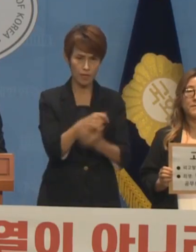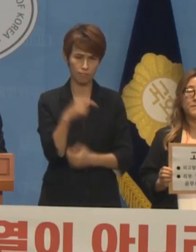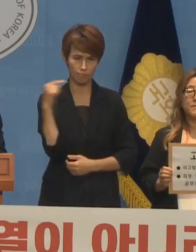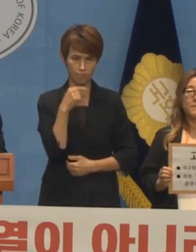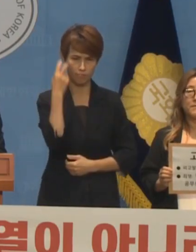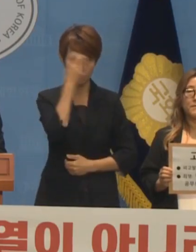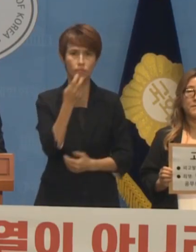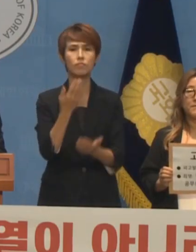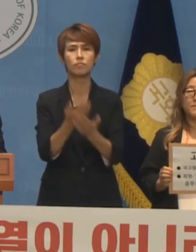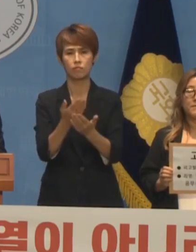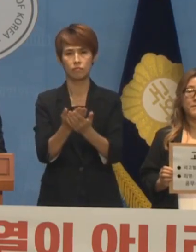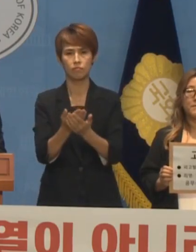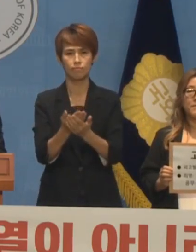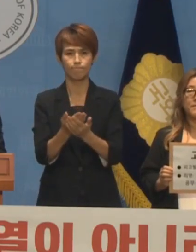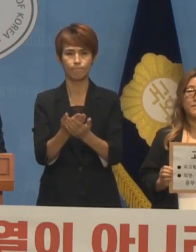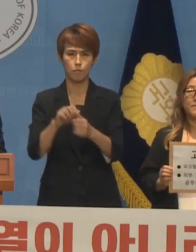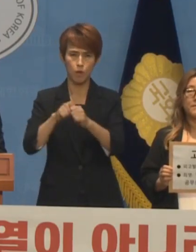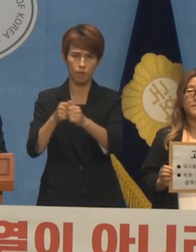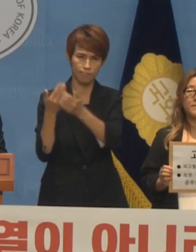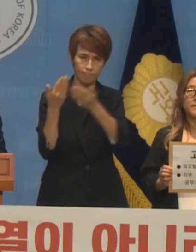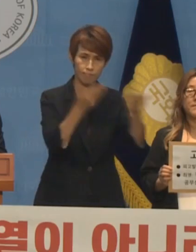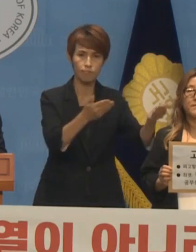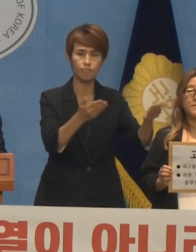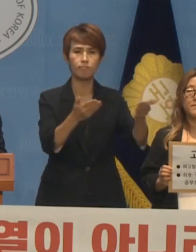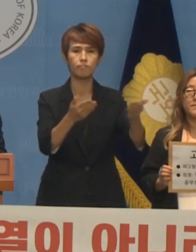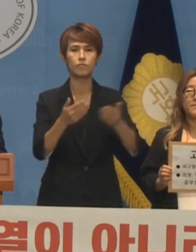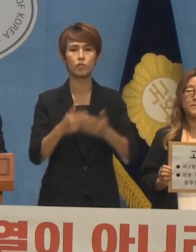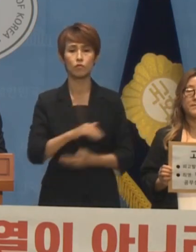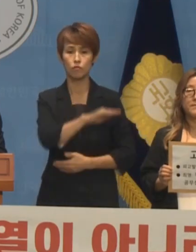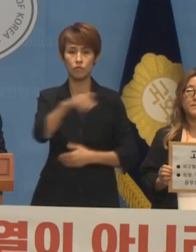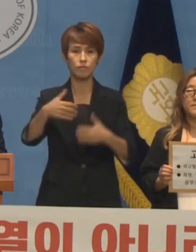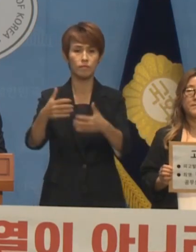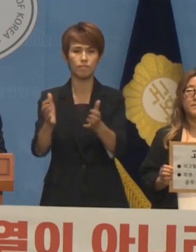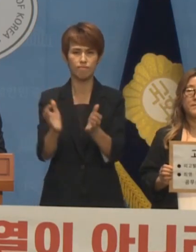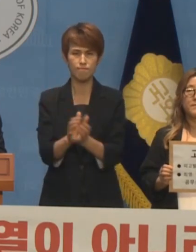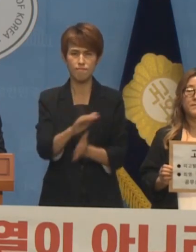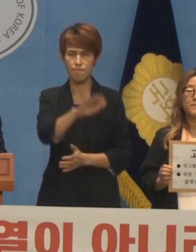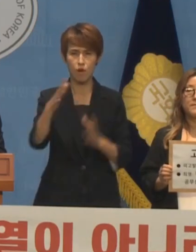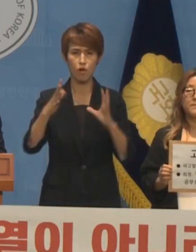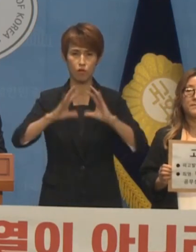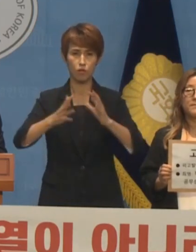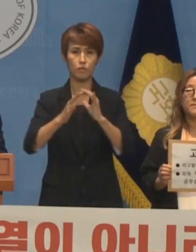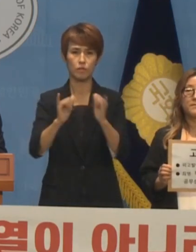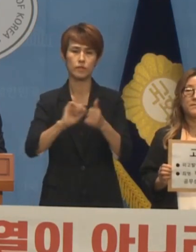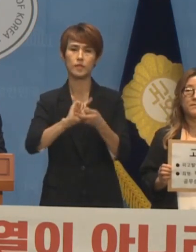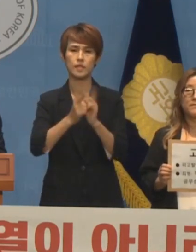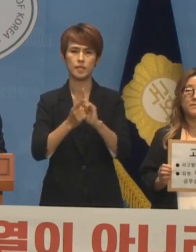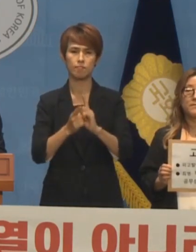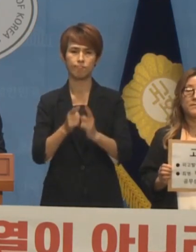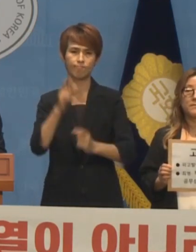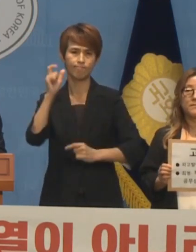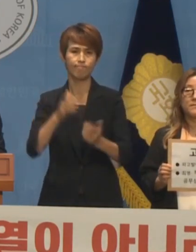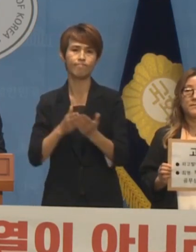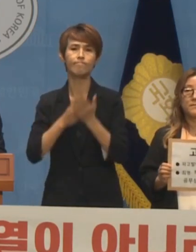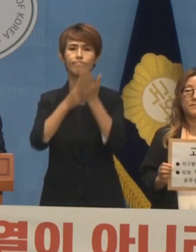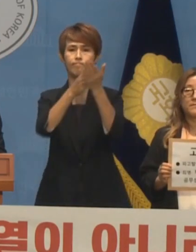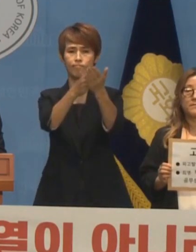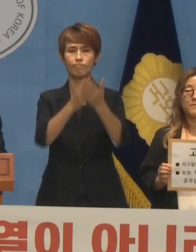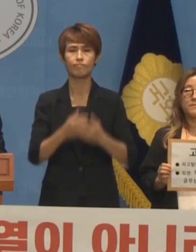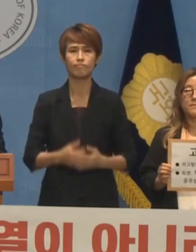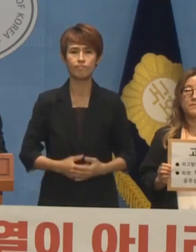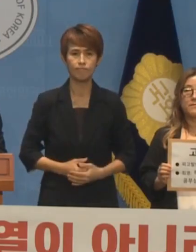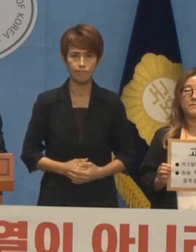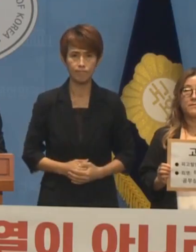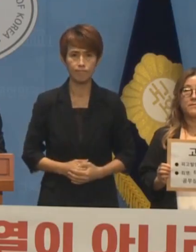철저히 수사하고 엄중히 처벌하여 주기를 사법정의를 바라는 수많은 국민을 대신하여 강력히 촉구하는